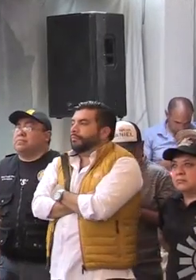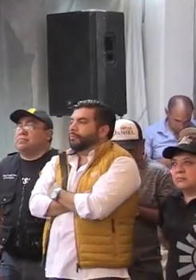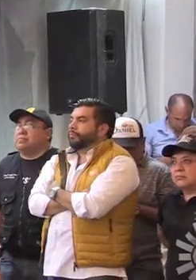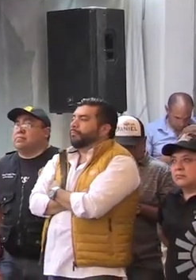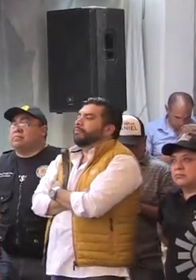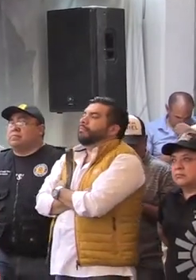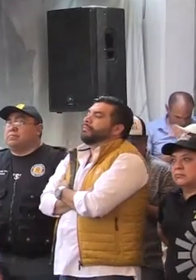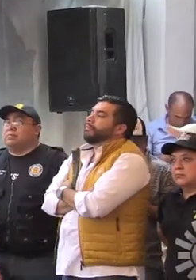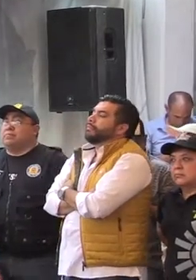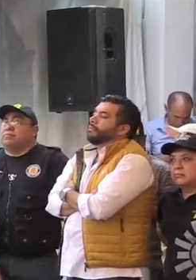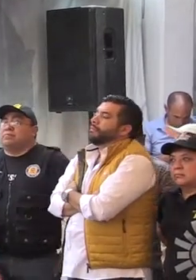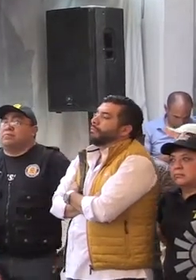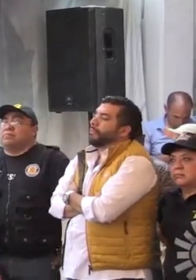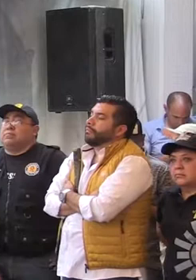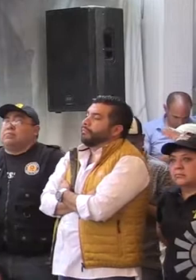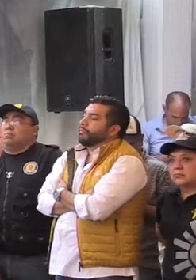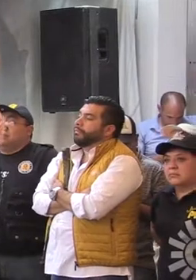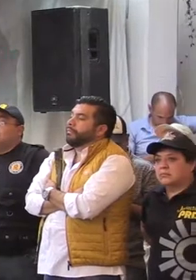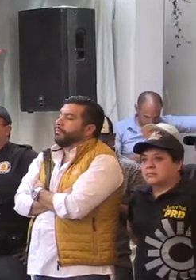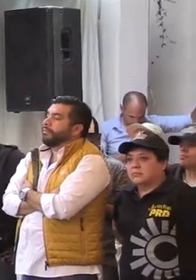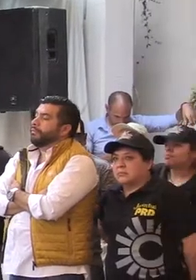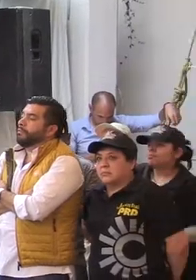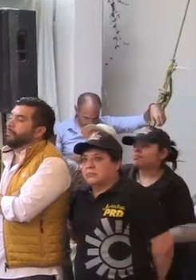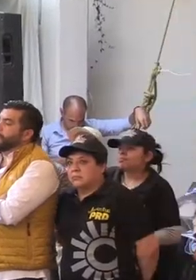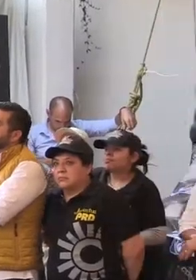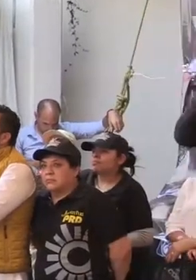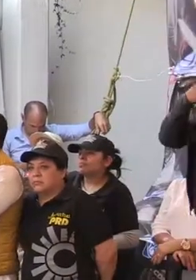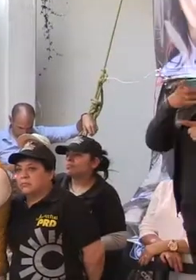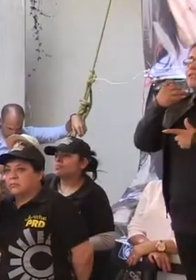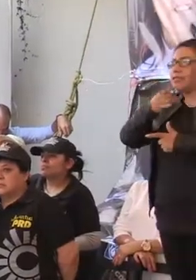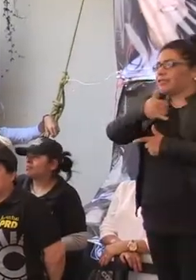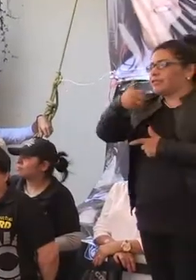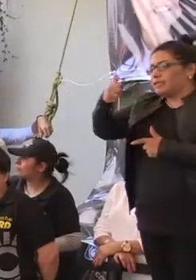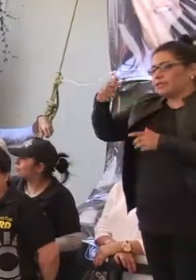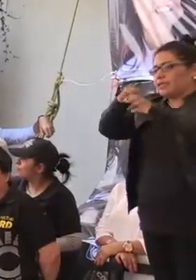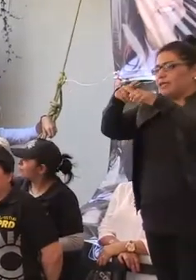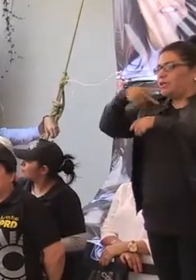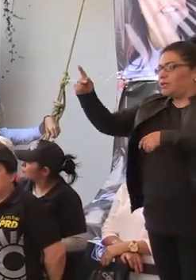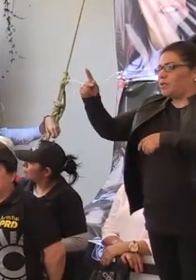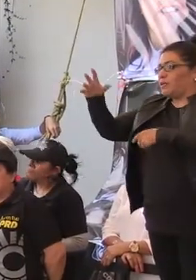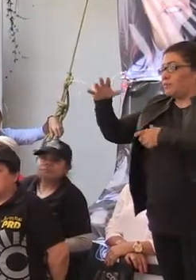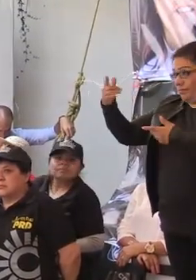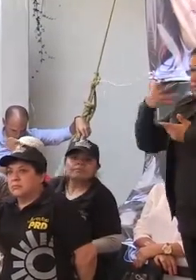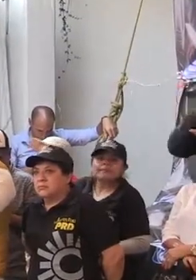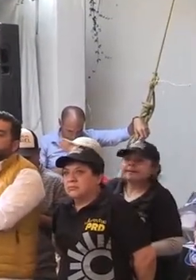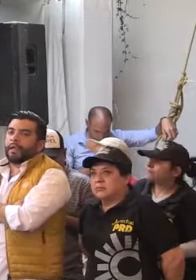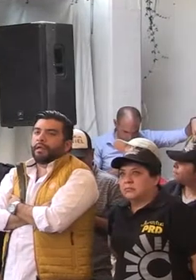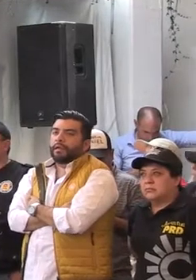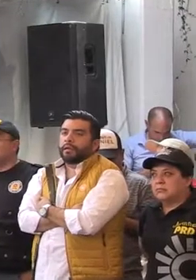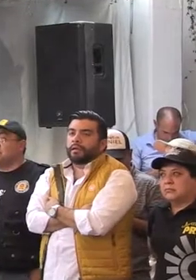Con el apoyo, el coraje y la determinación de cada uno de ustedes. ¿Cuento con ustedes?